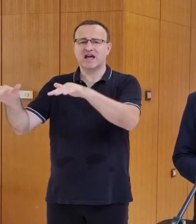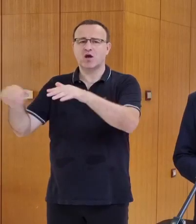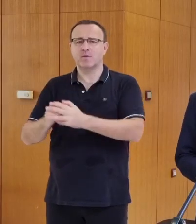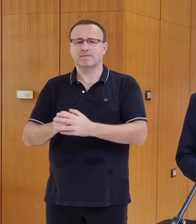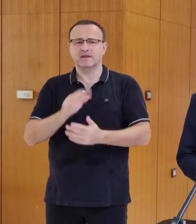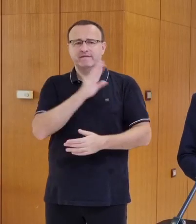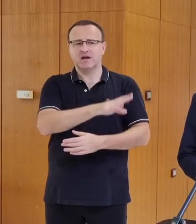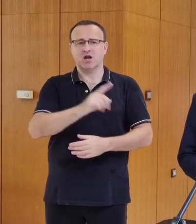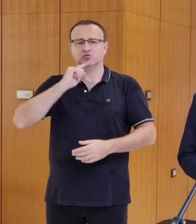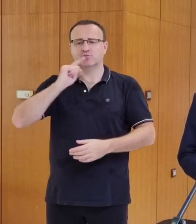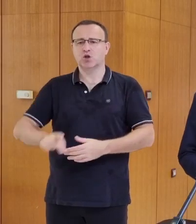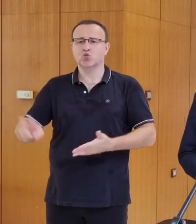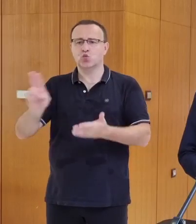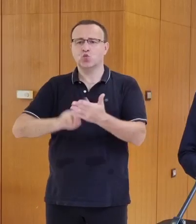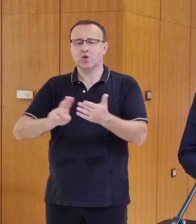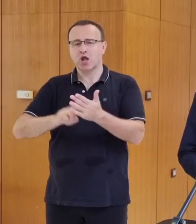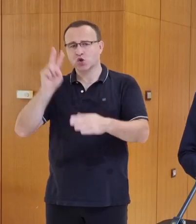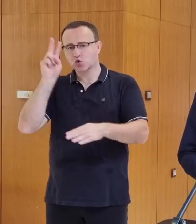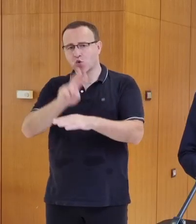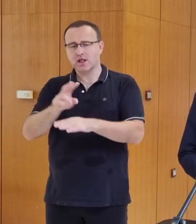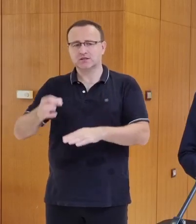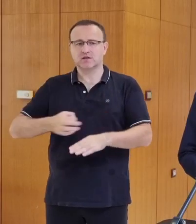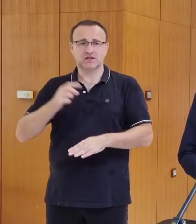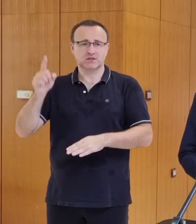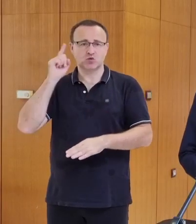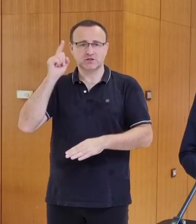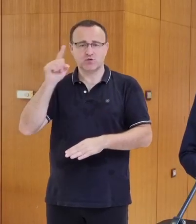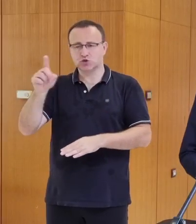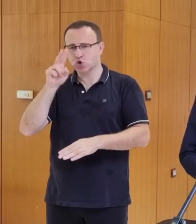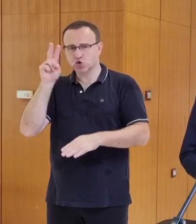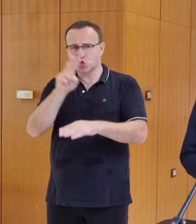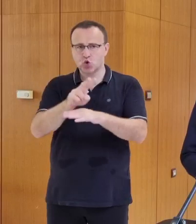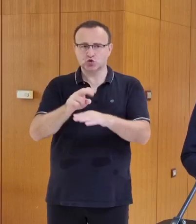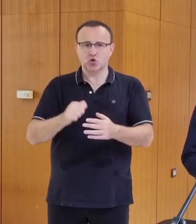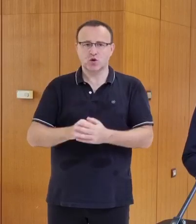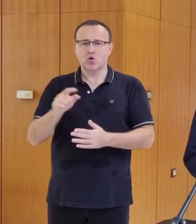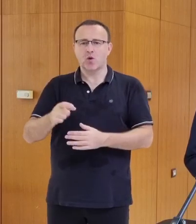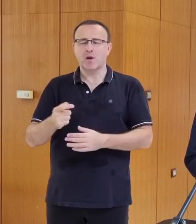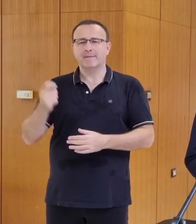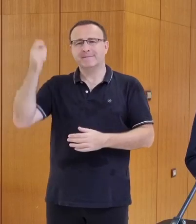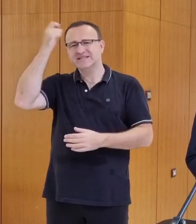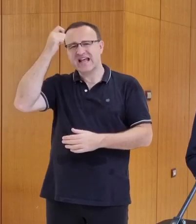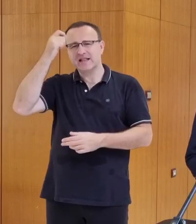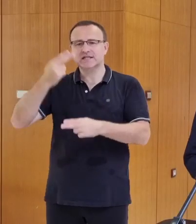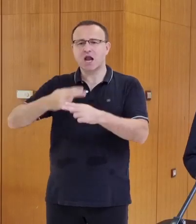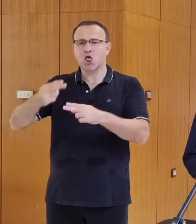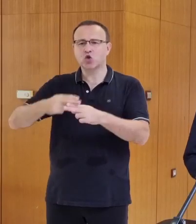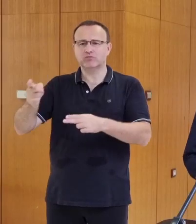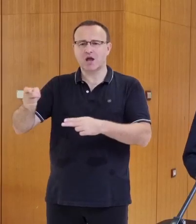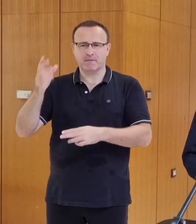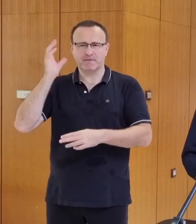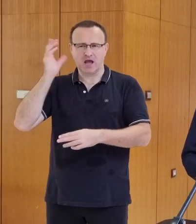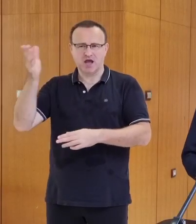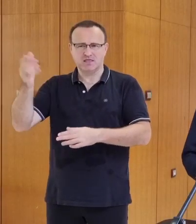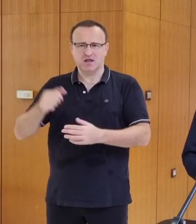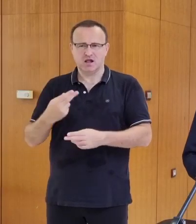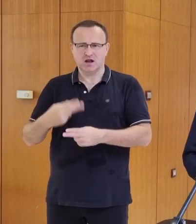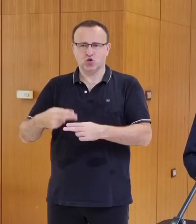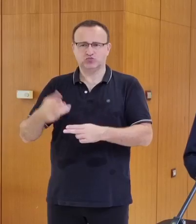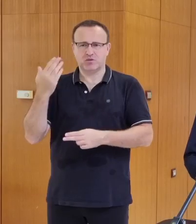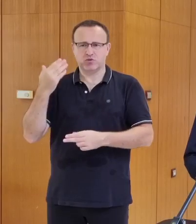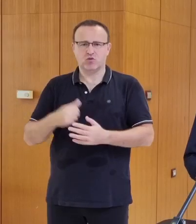Vykonáva úrad zdravotnou starostlivosťou dozor v tej psychiatrickej liečebni Súčiny, kde bol liečený